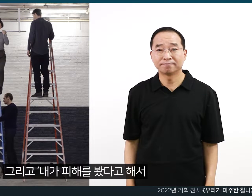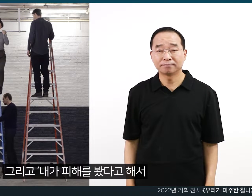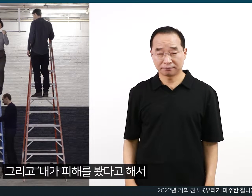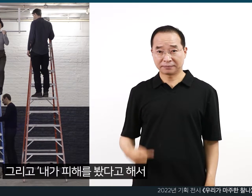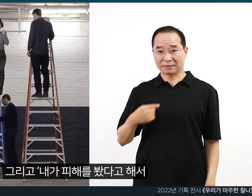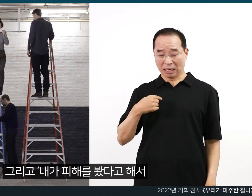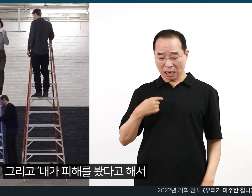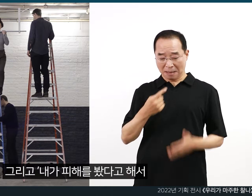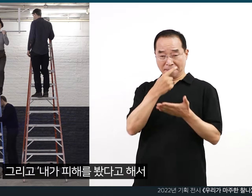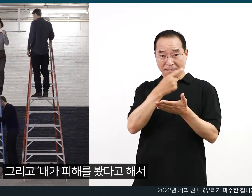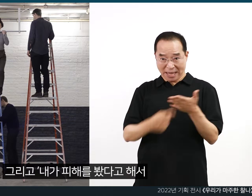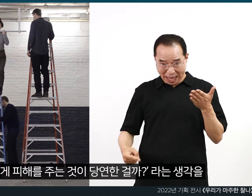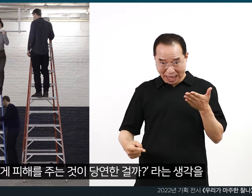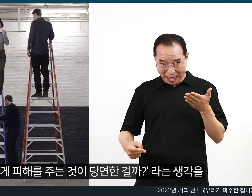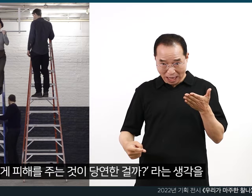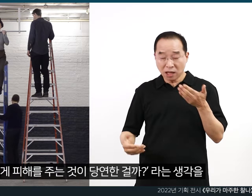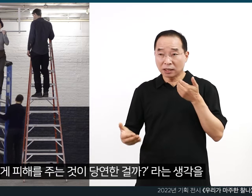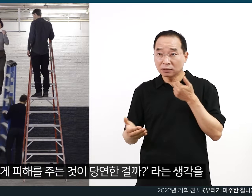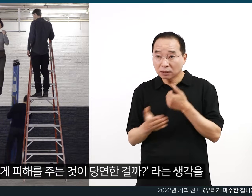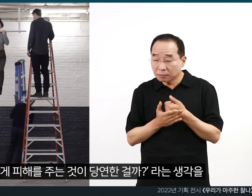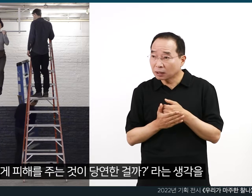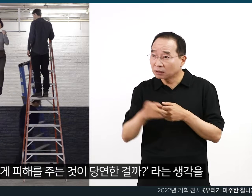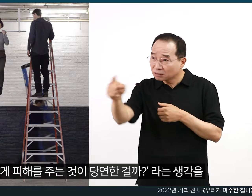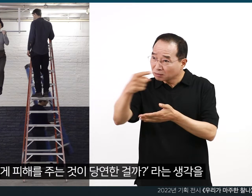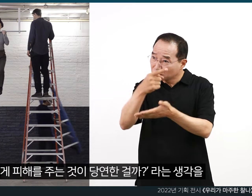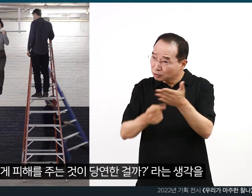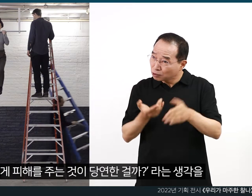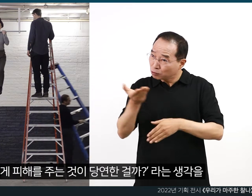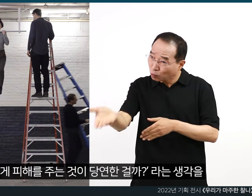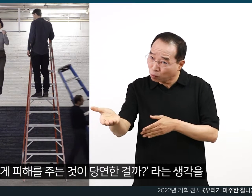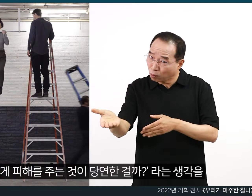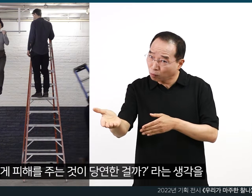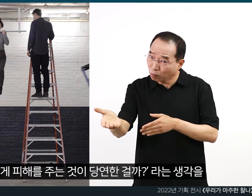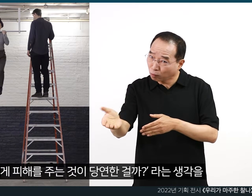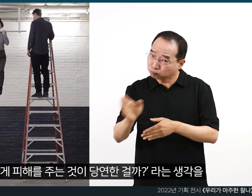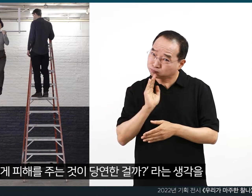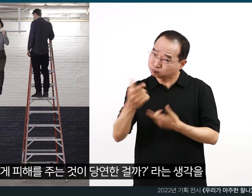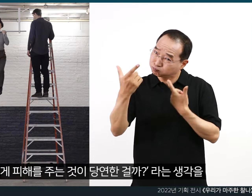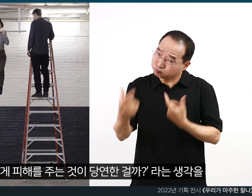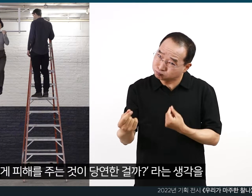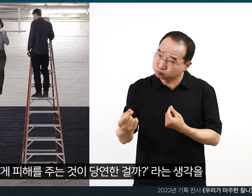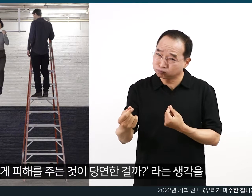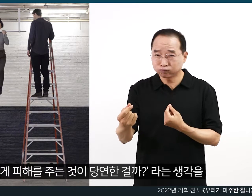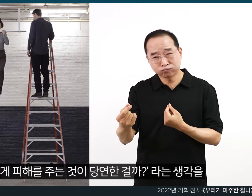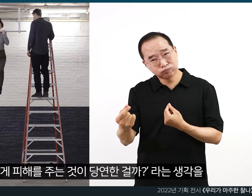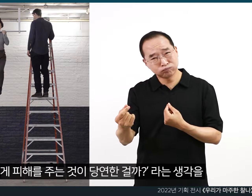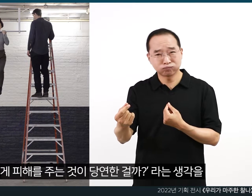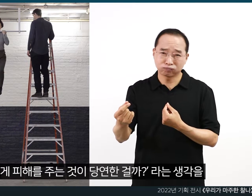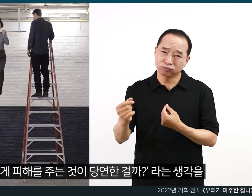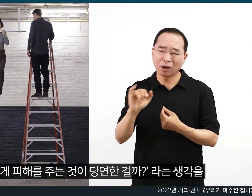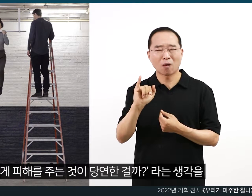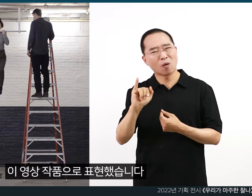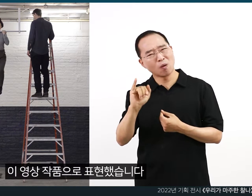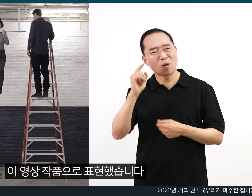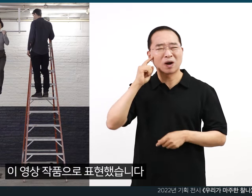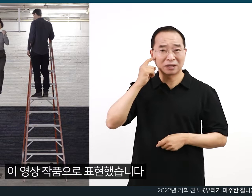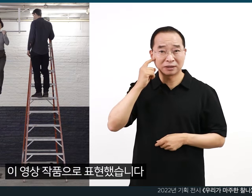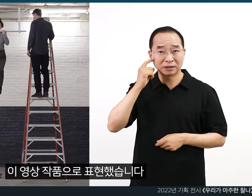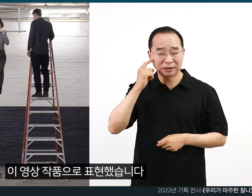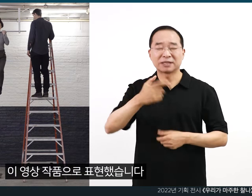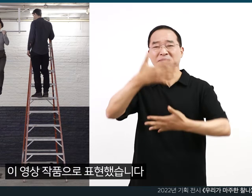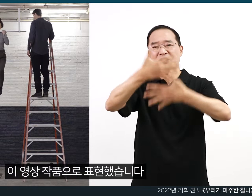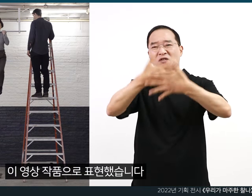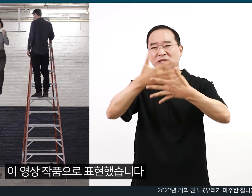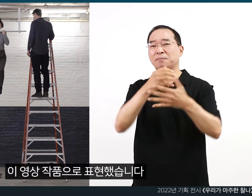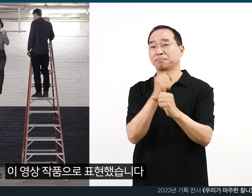그리고 내가 피해를 봤다고 해서 다른 것들에게 피해를 주는 것이 당연한 걸까? 라는 생각을 이 영상